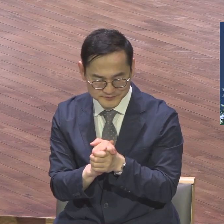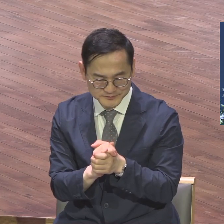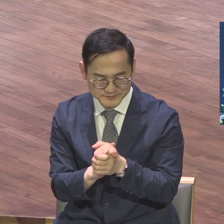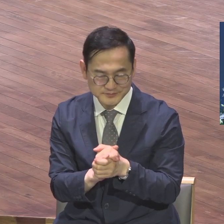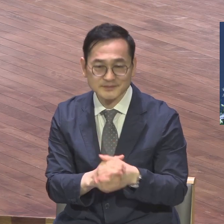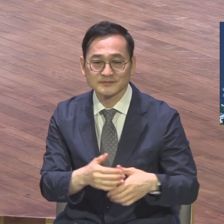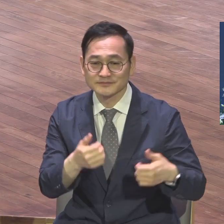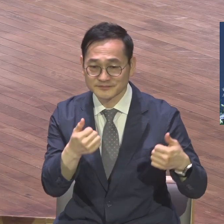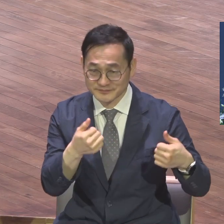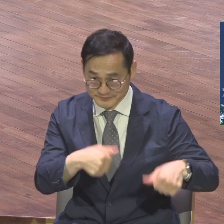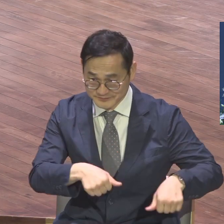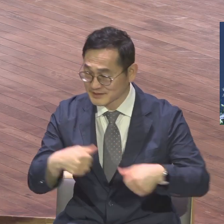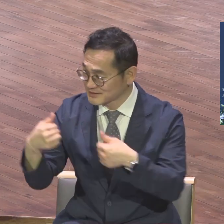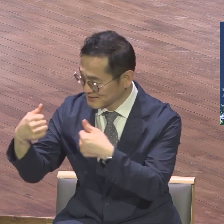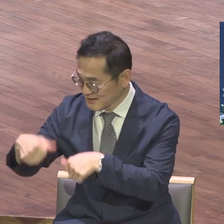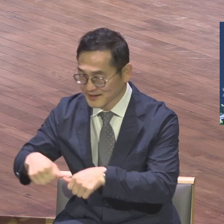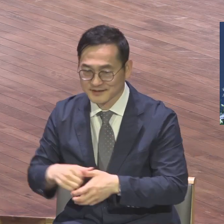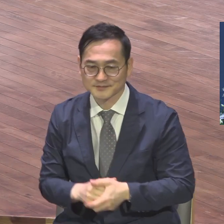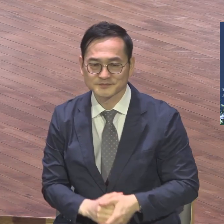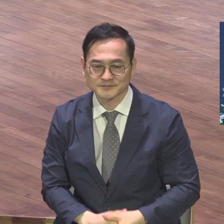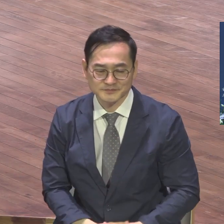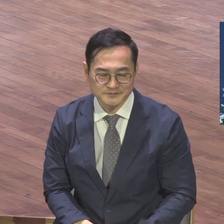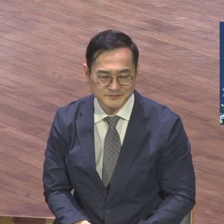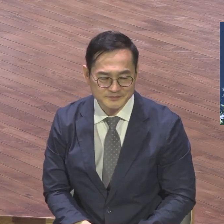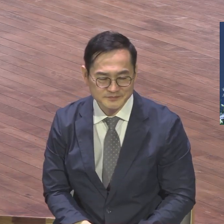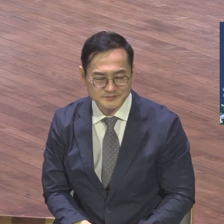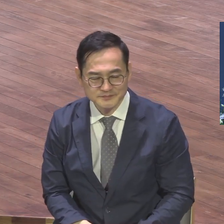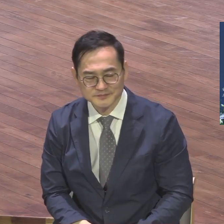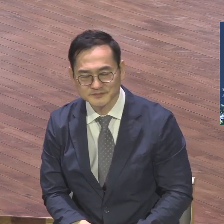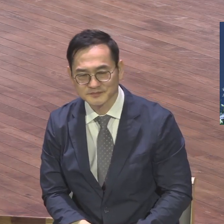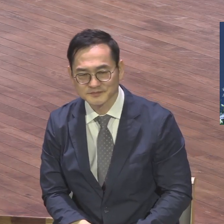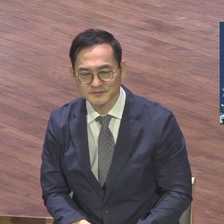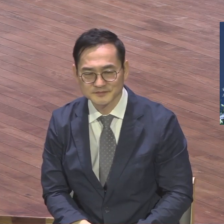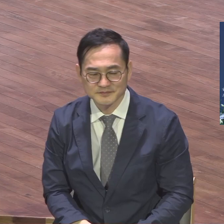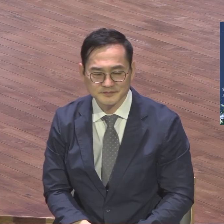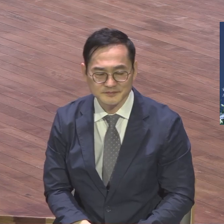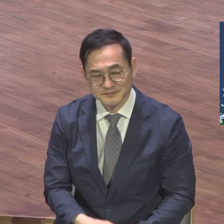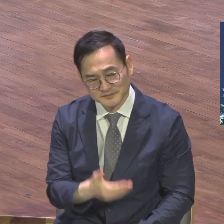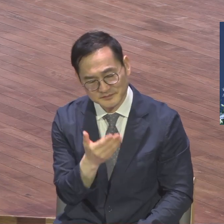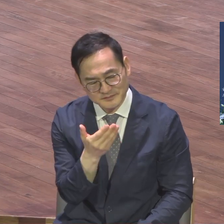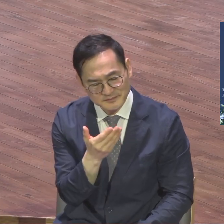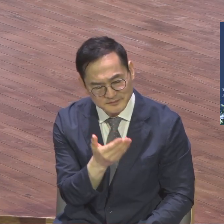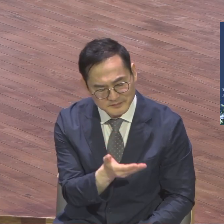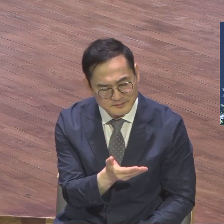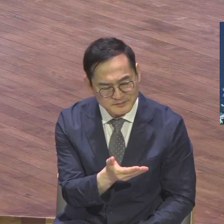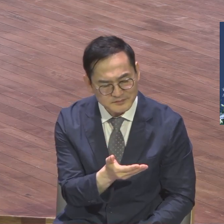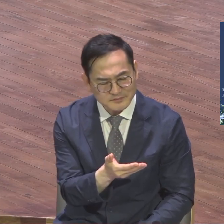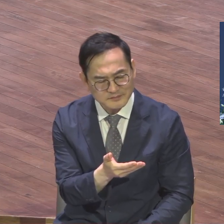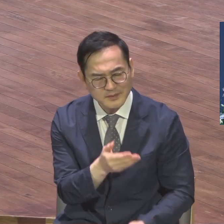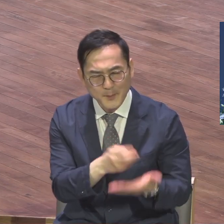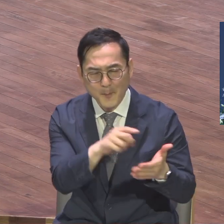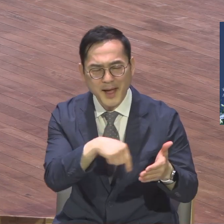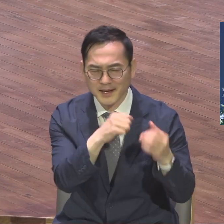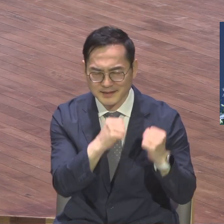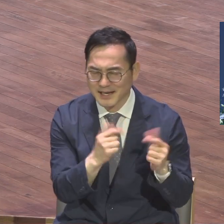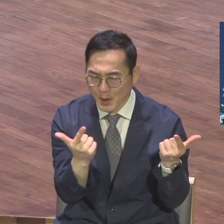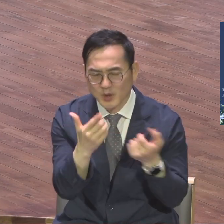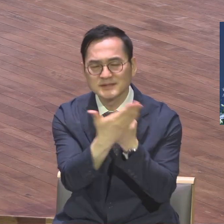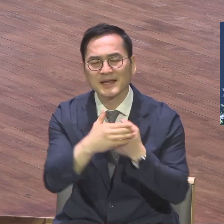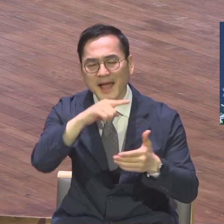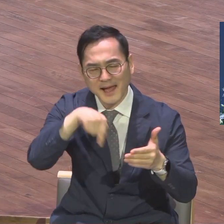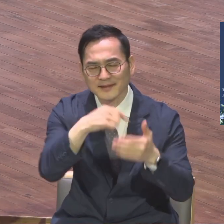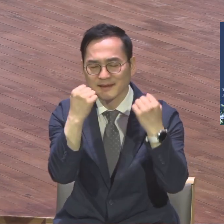서로 해외 성도들 같이 서로 인사합시다. 성도님은 법 아래 있지 않고 은혜 아래 있는